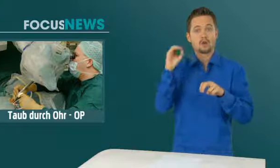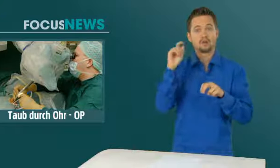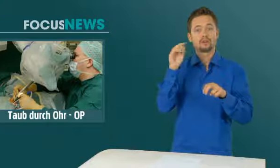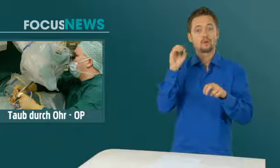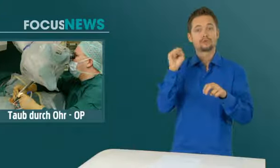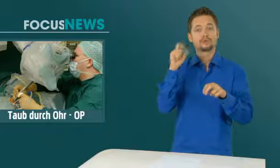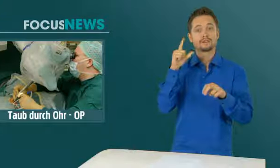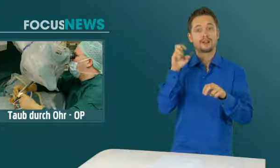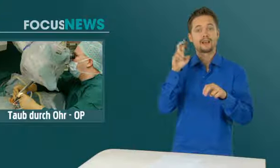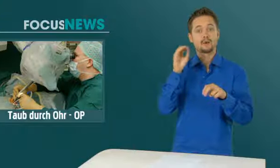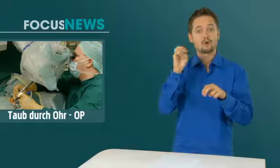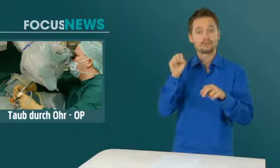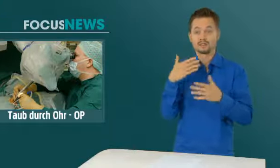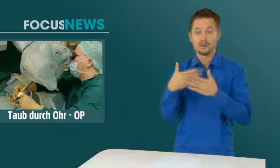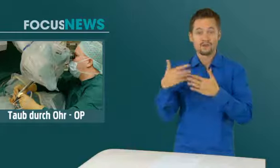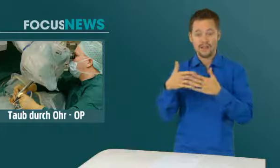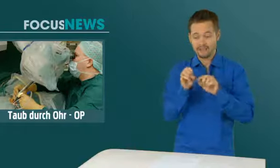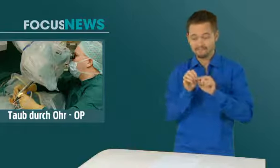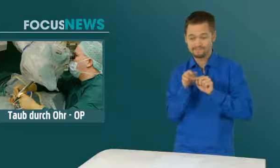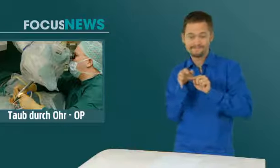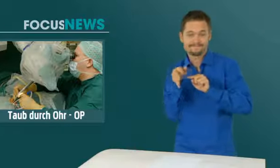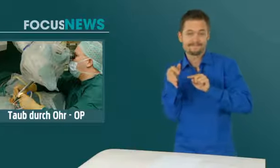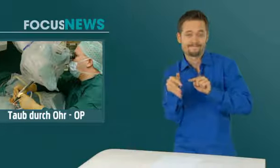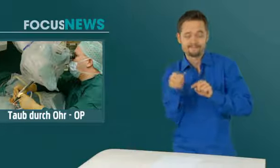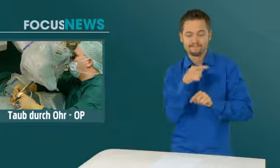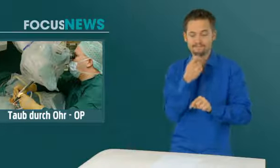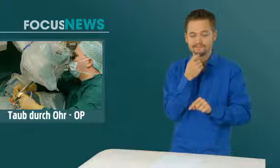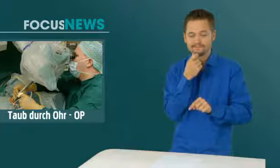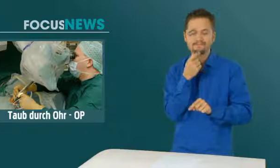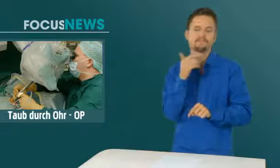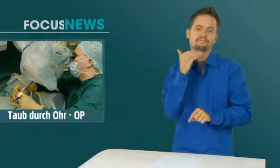operierte trotzdem weiter jetzt ist die frau ertaubt